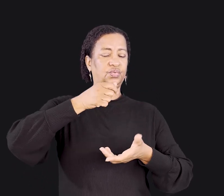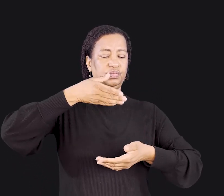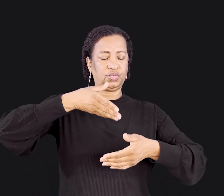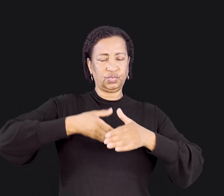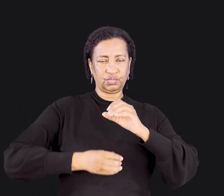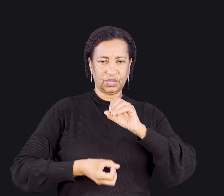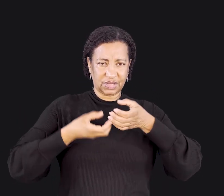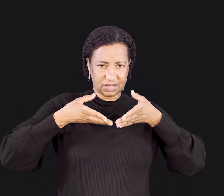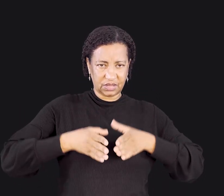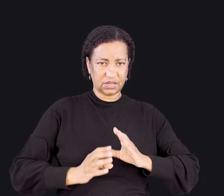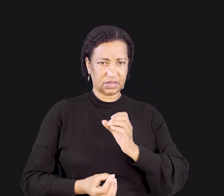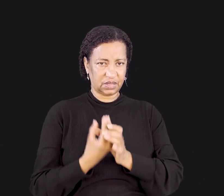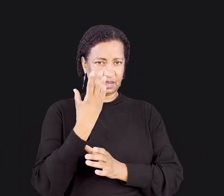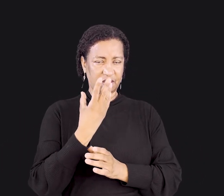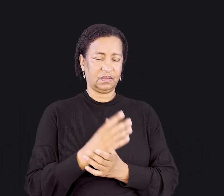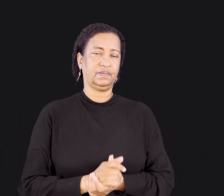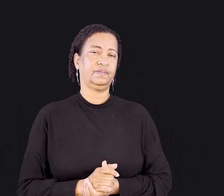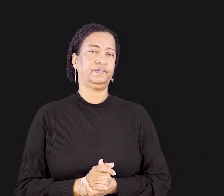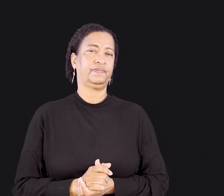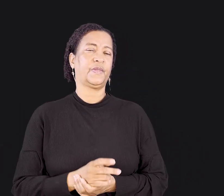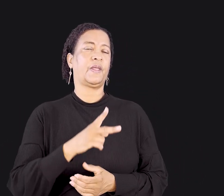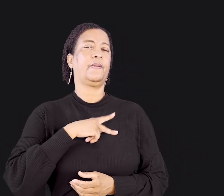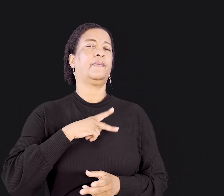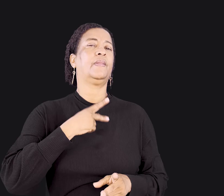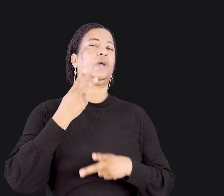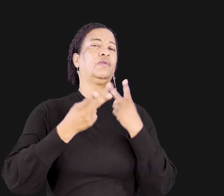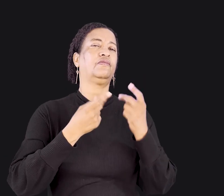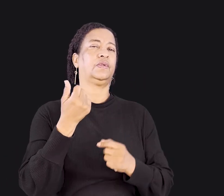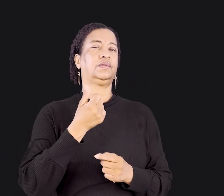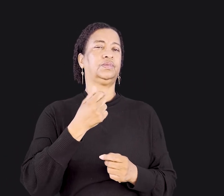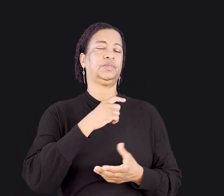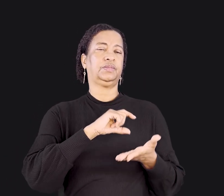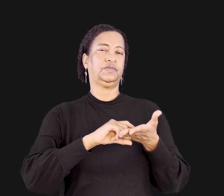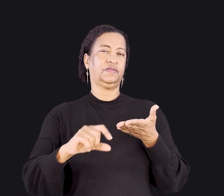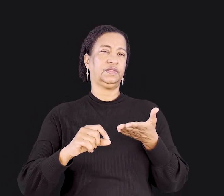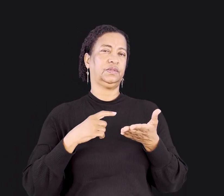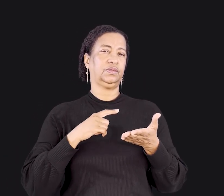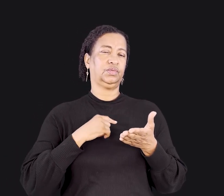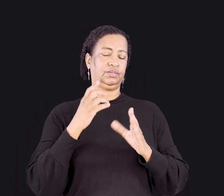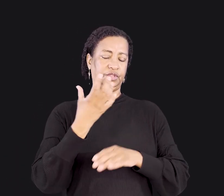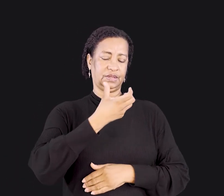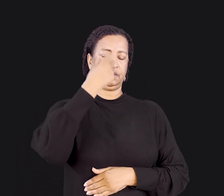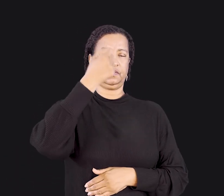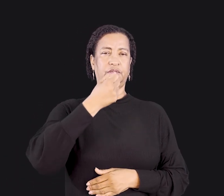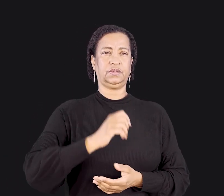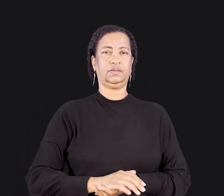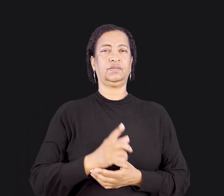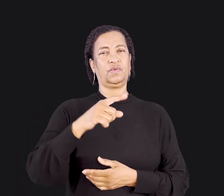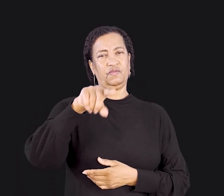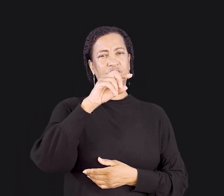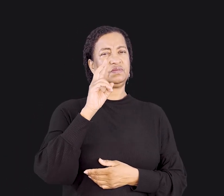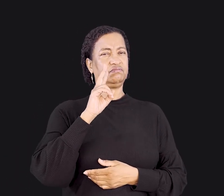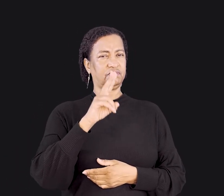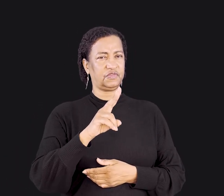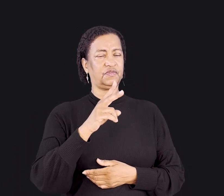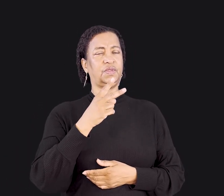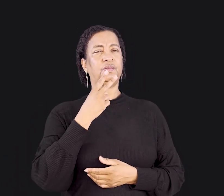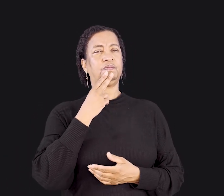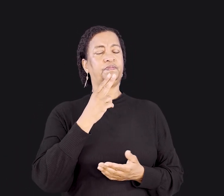do mundo. A seguir, observe o que Paulo diz nos primeiros versículos sobre o processo de salvação. Vocês ouviram a palavra da